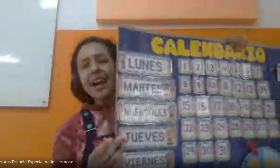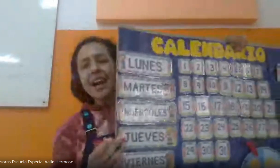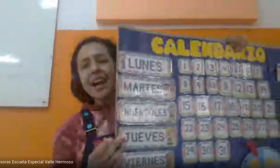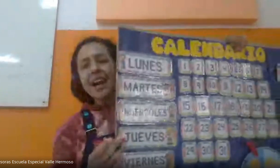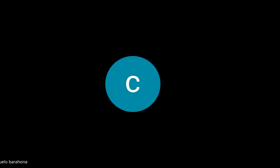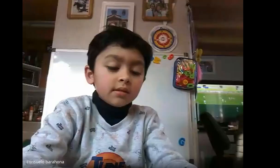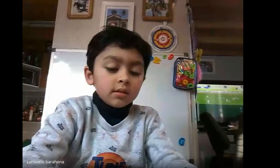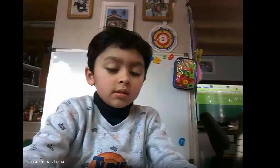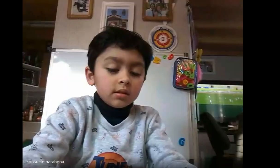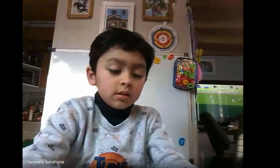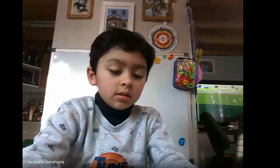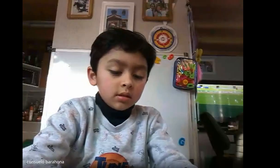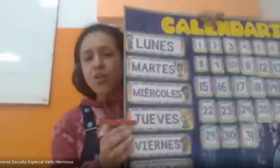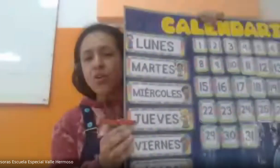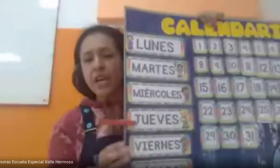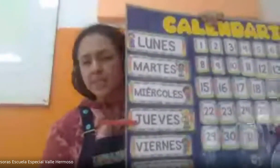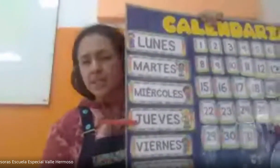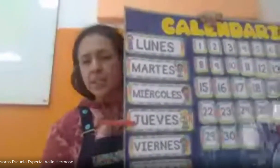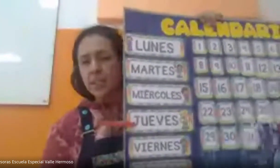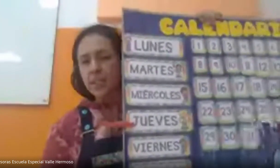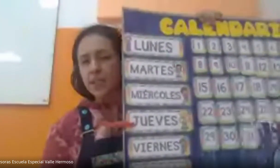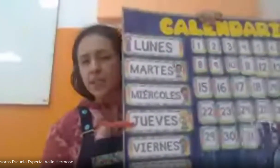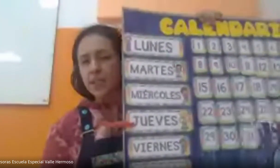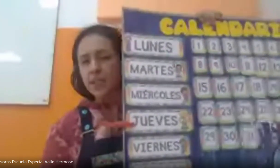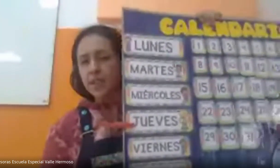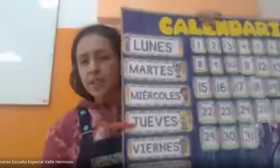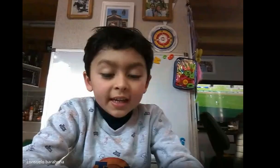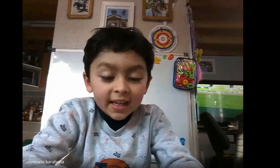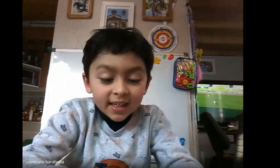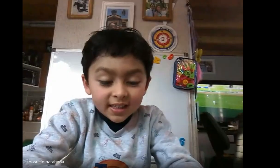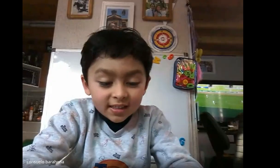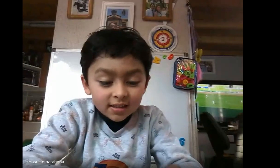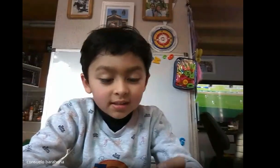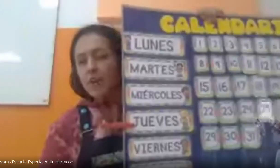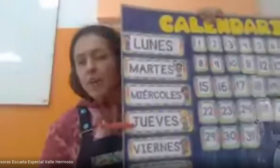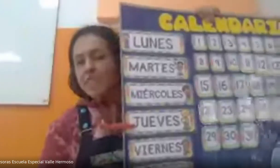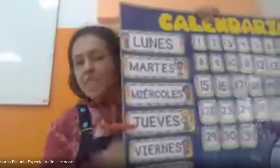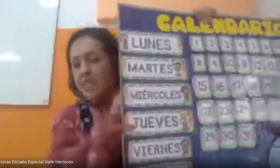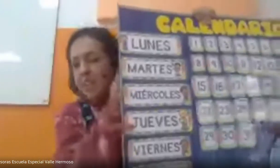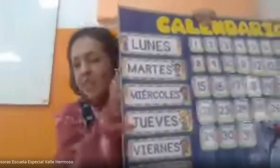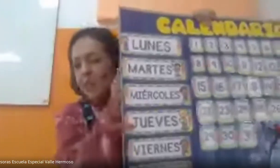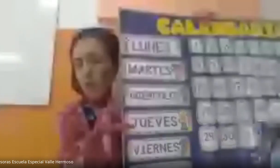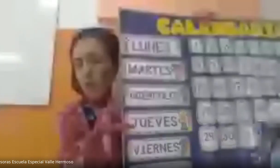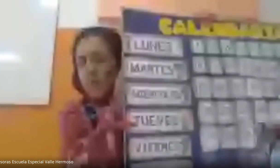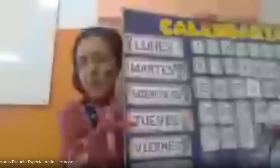a miércoles. ¿Eso significa que hoy ¡Jueves! es? Dígalo de nuevo, Vicente, que lo escuché medio